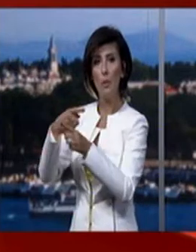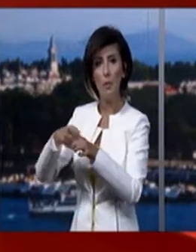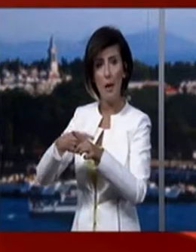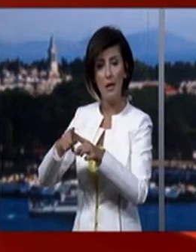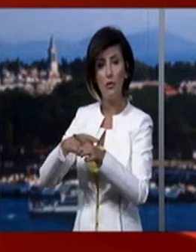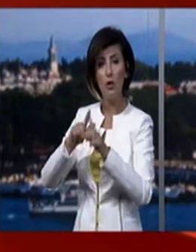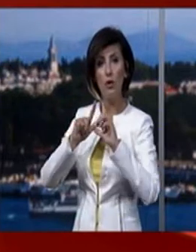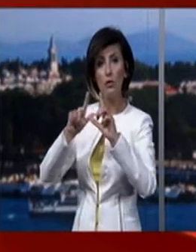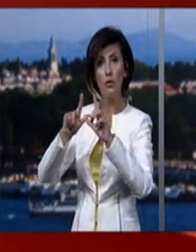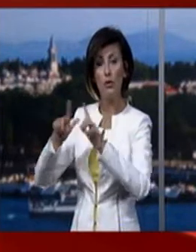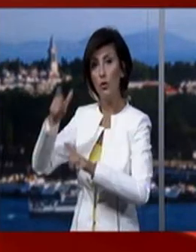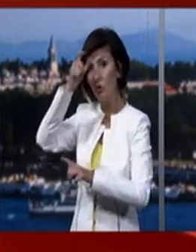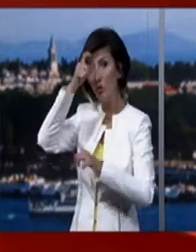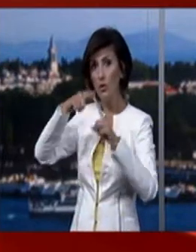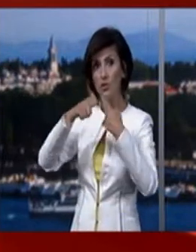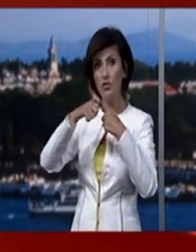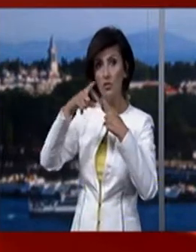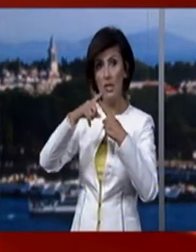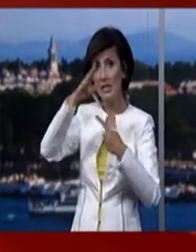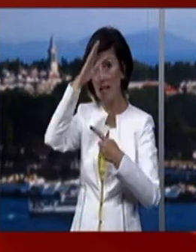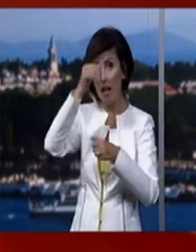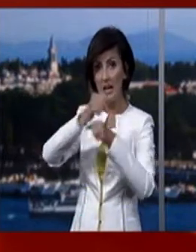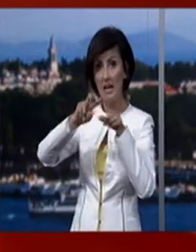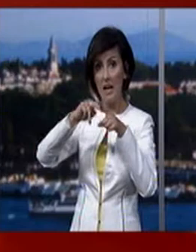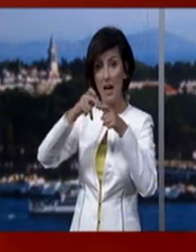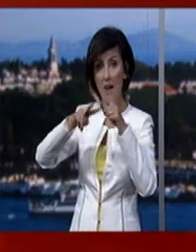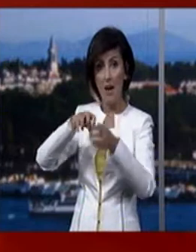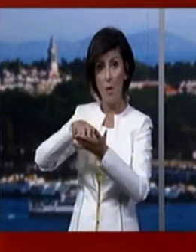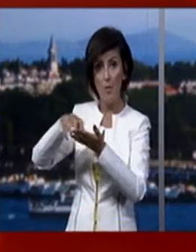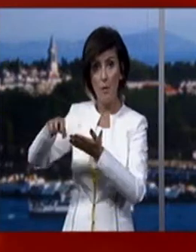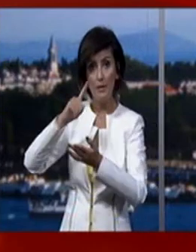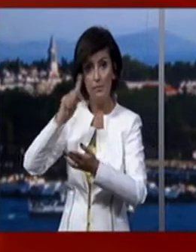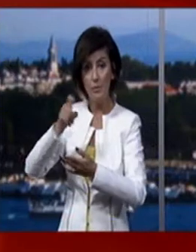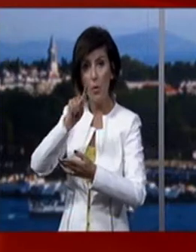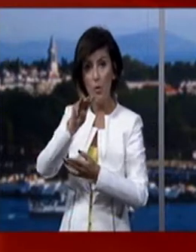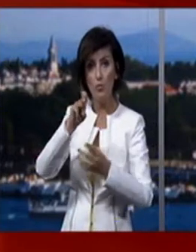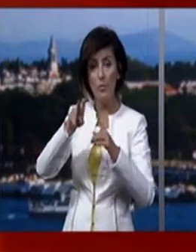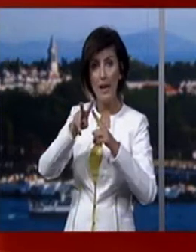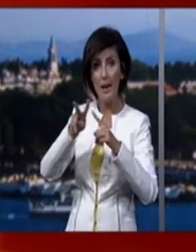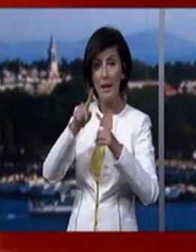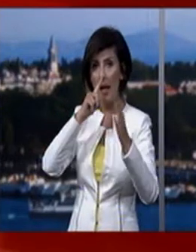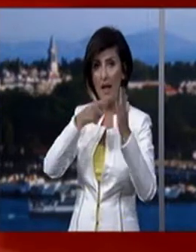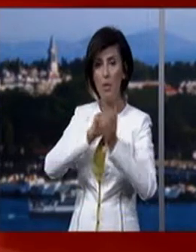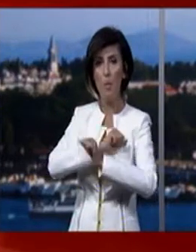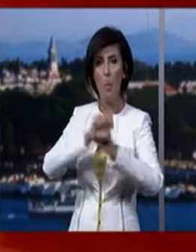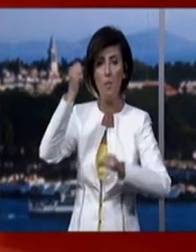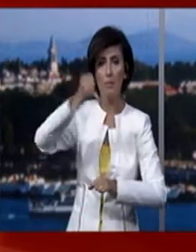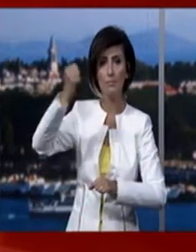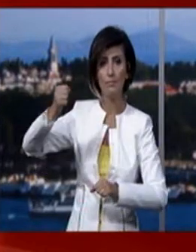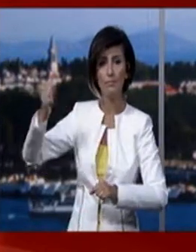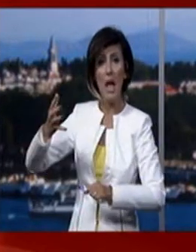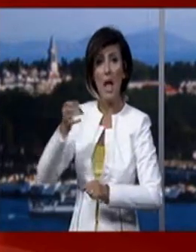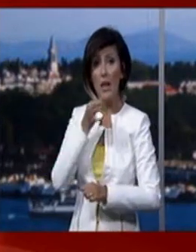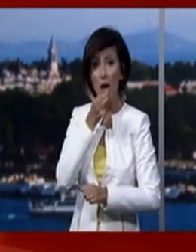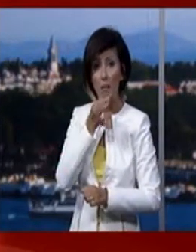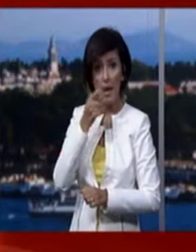Görüntülerde Türk jetleri Irak'ın Gara bölgesinde tespit edilen 13 PKK hedefine bomba yağdırıyor. Alınan istihbarat ve